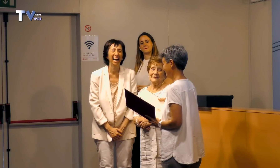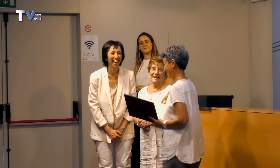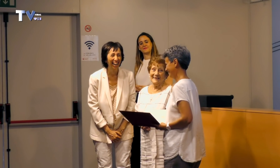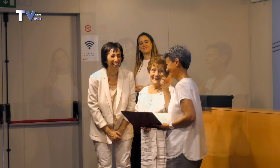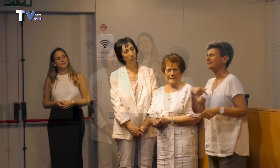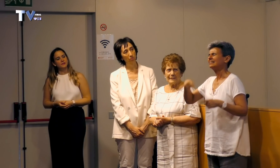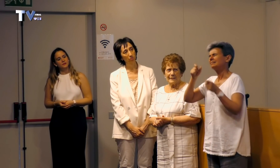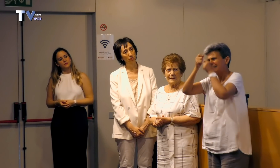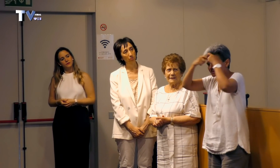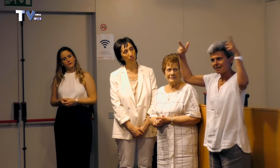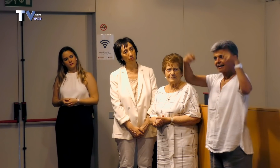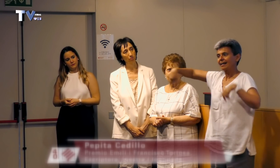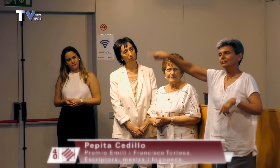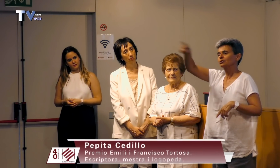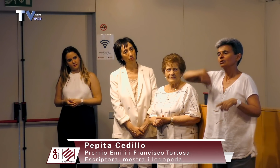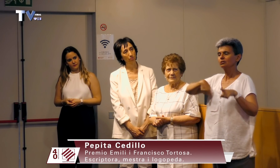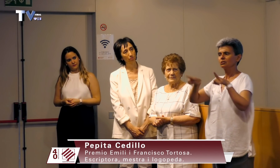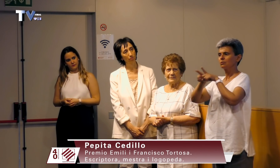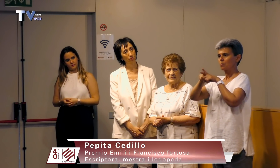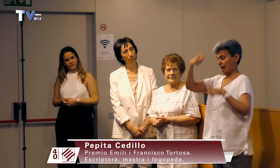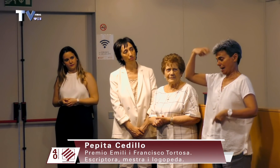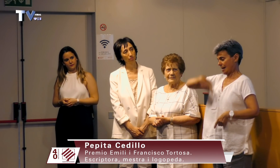No voy a tornar a marxar. Clar, no sé, imagineu-vos